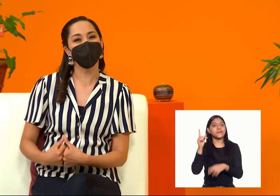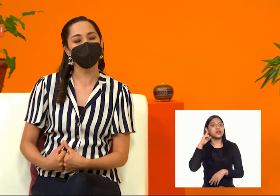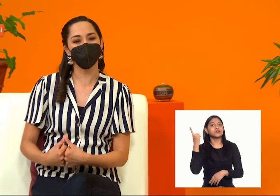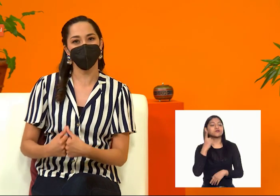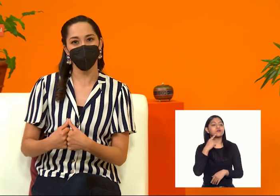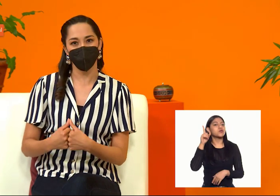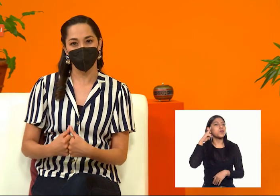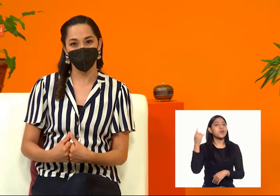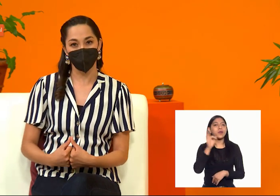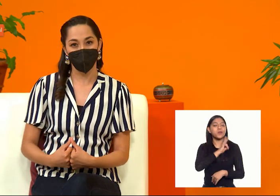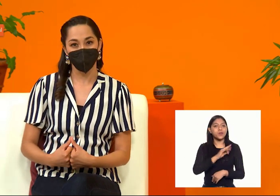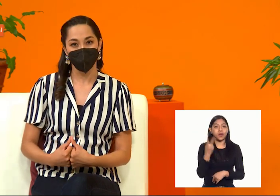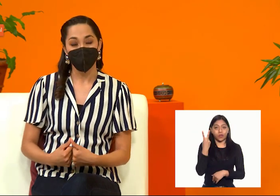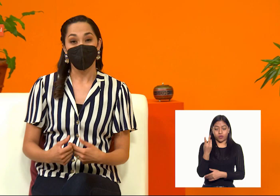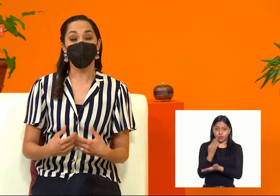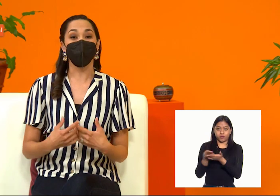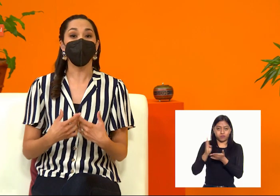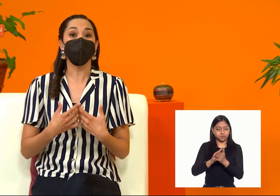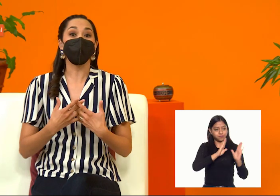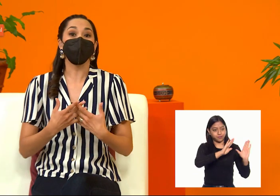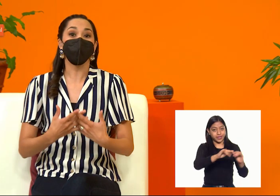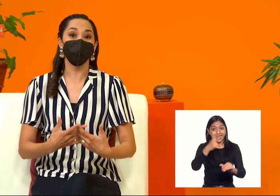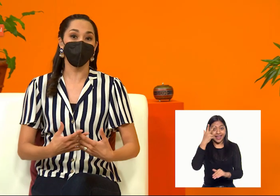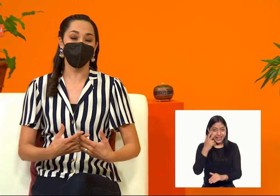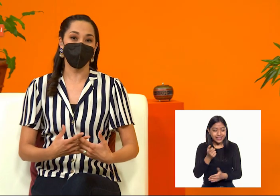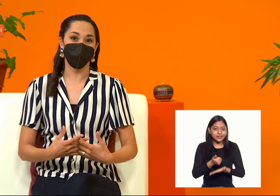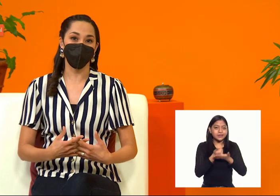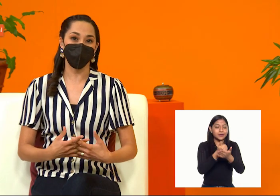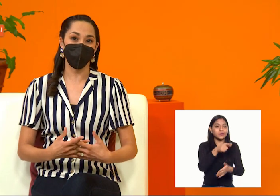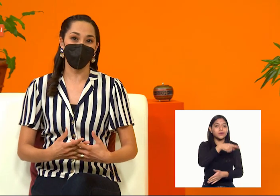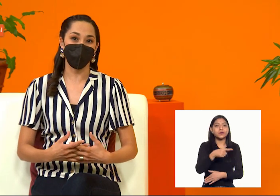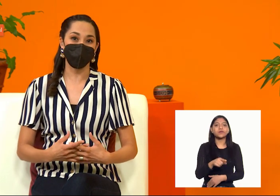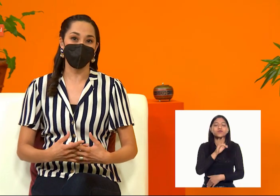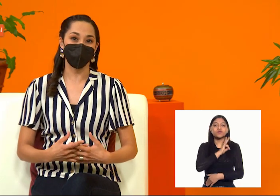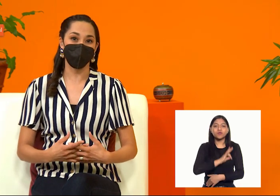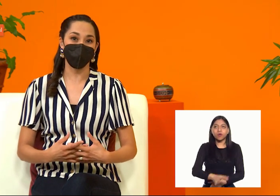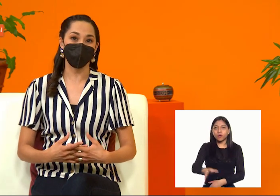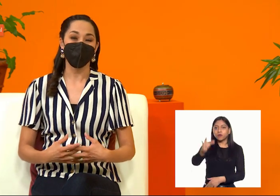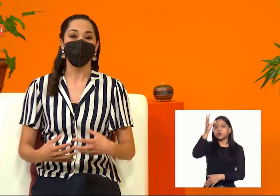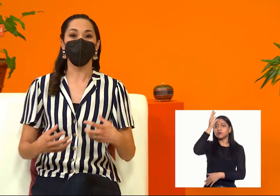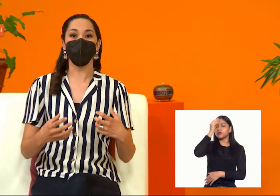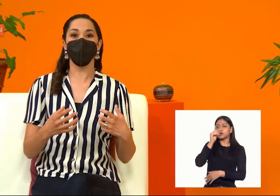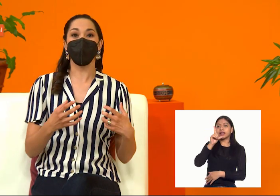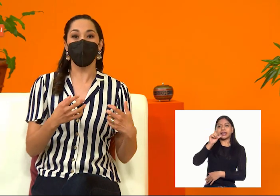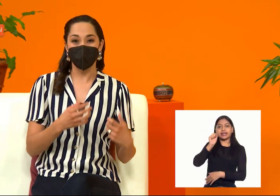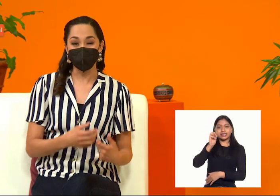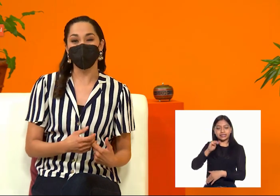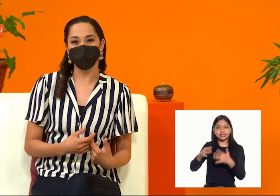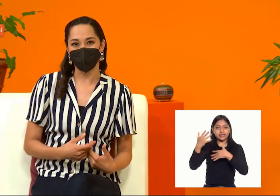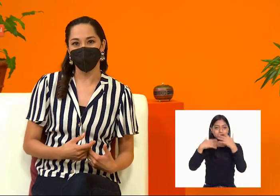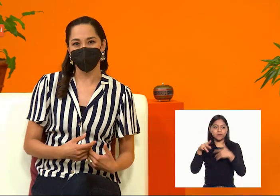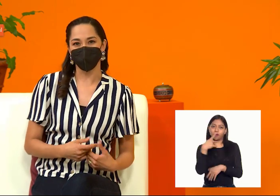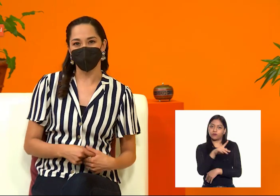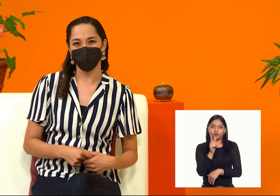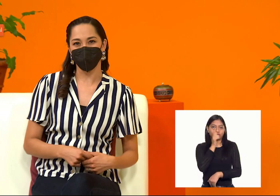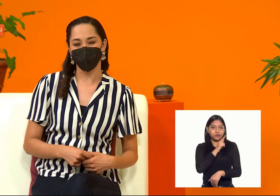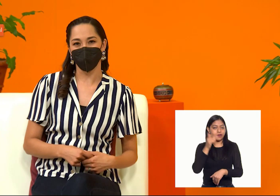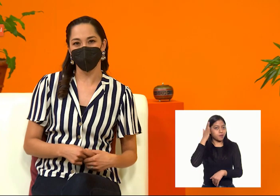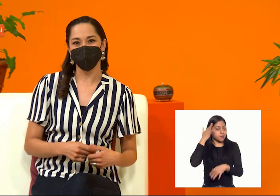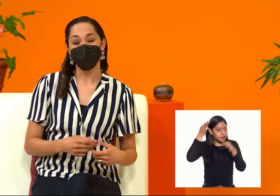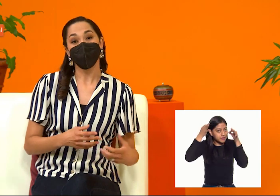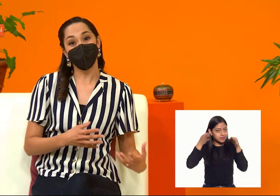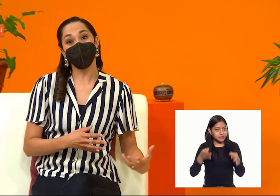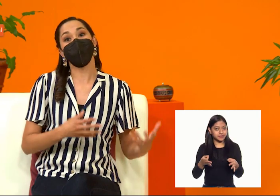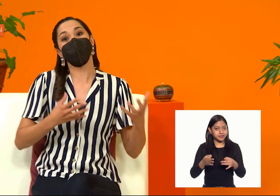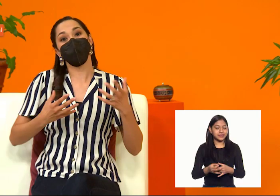modelo lingüístico y cultural, lo que va favoreciendo la adquisición de la lengua de señas como la lengua natural de las personas